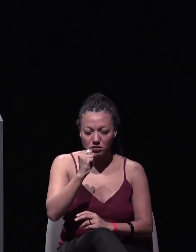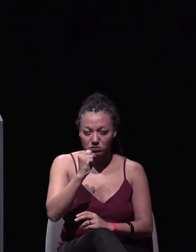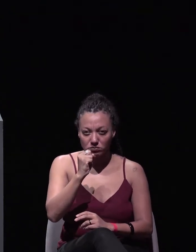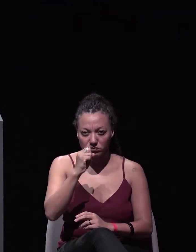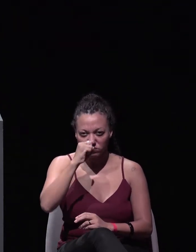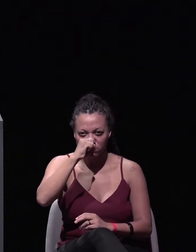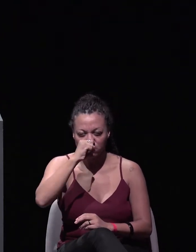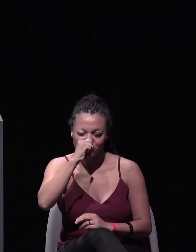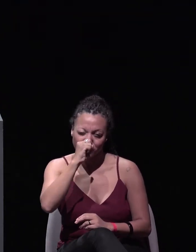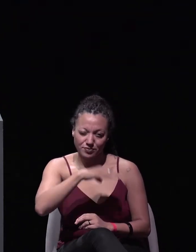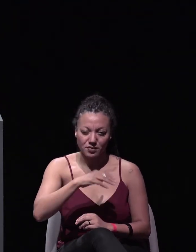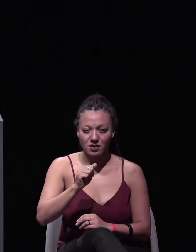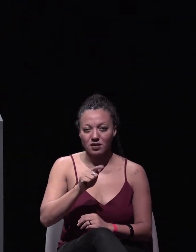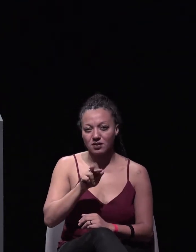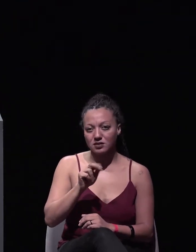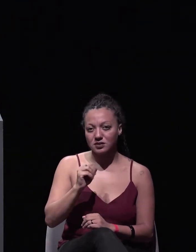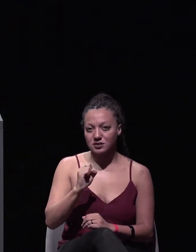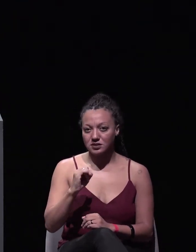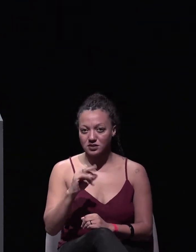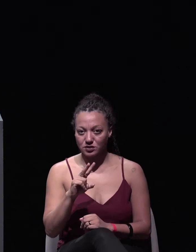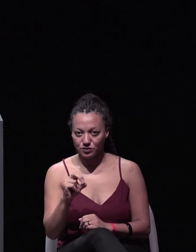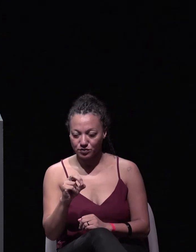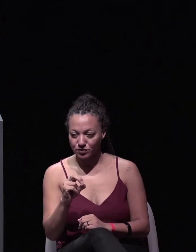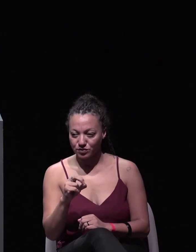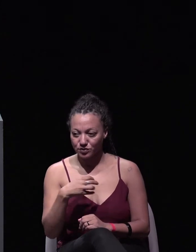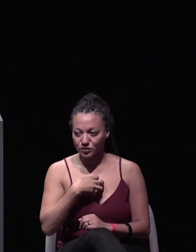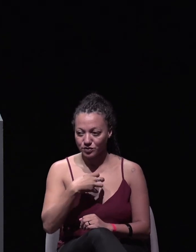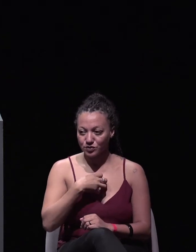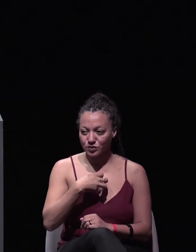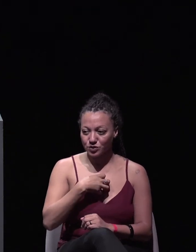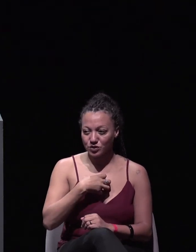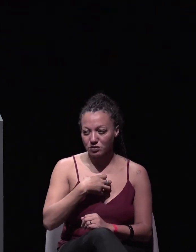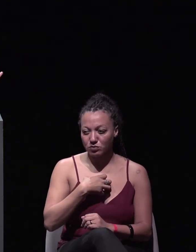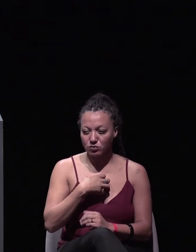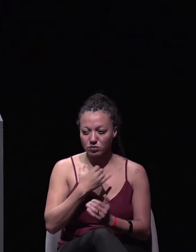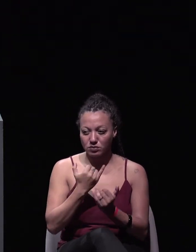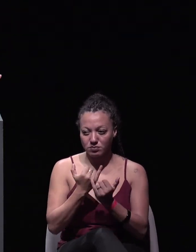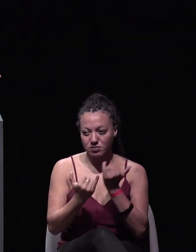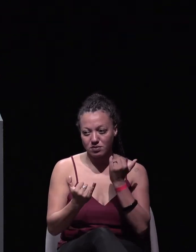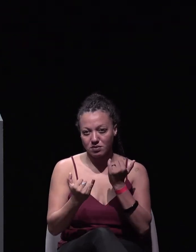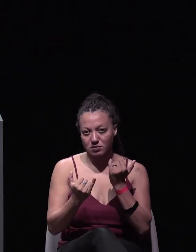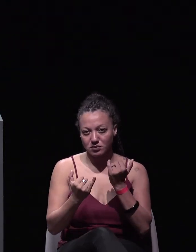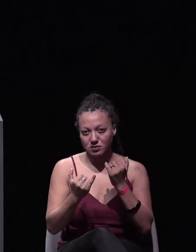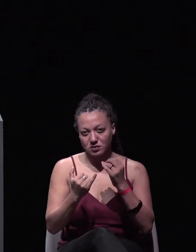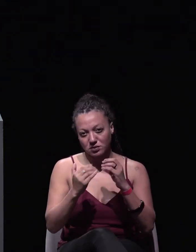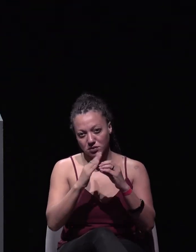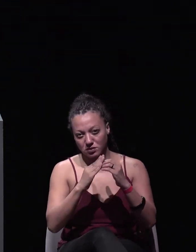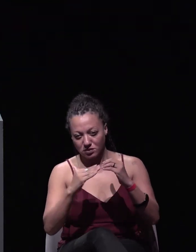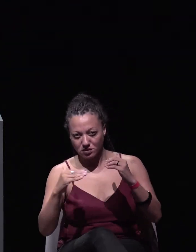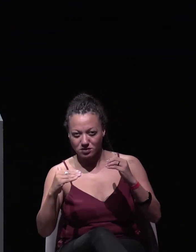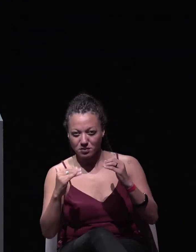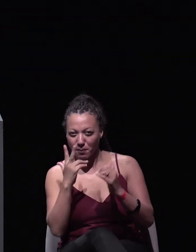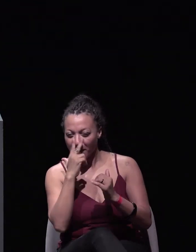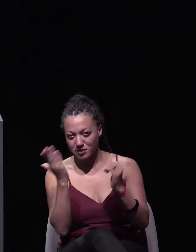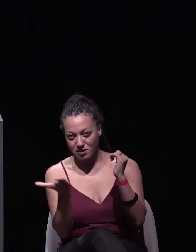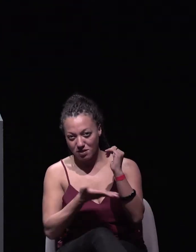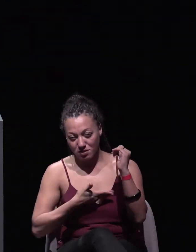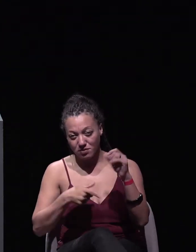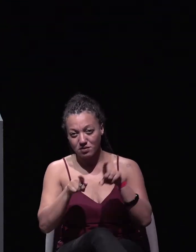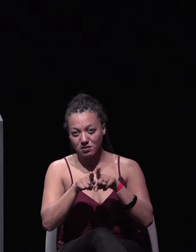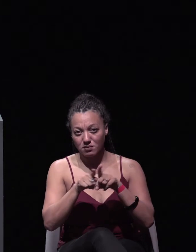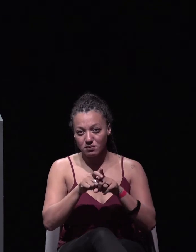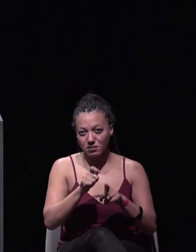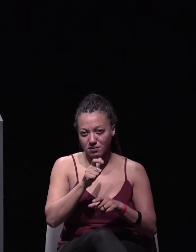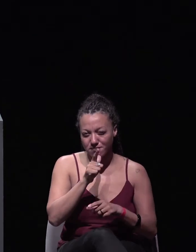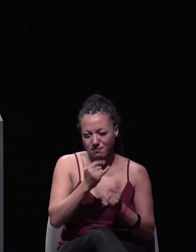e essa forma laminar, né, e fálica também que a gente vê, né, em Alguma Brilhante Manhã, pode